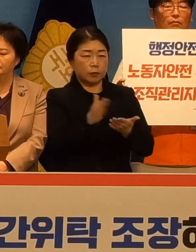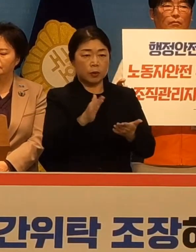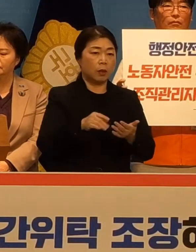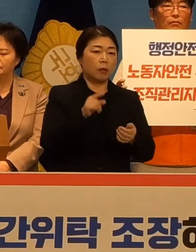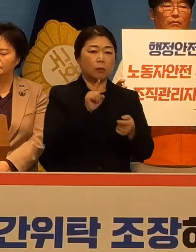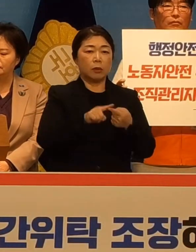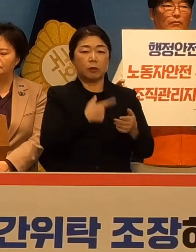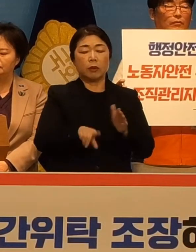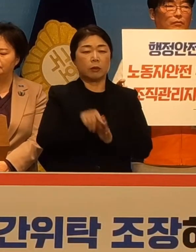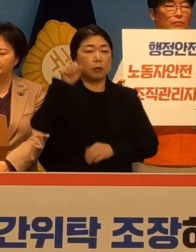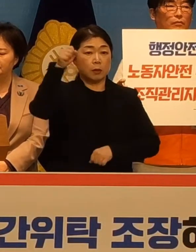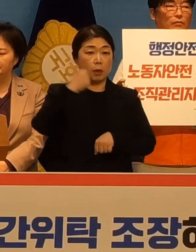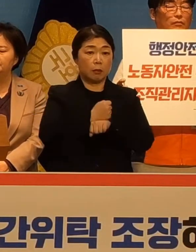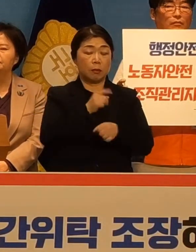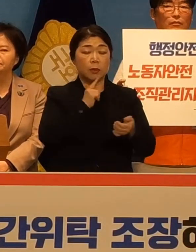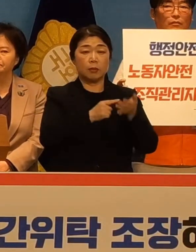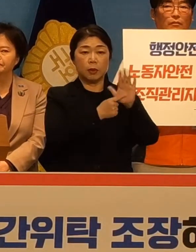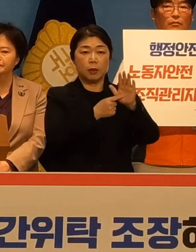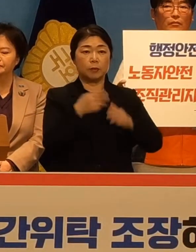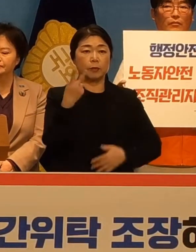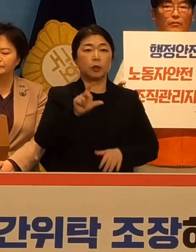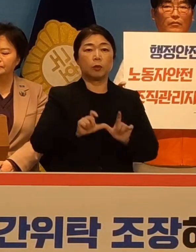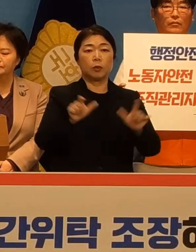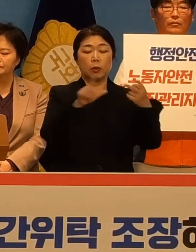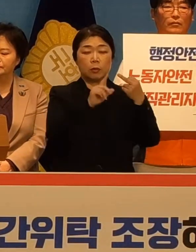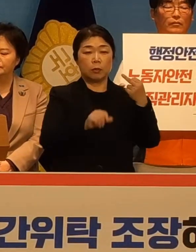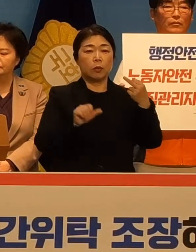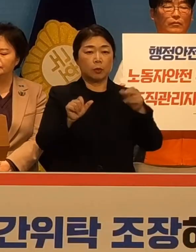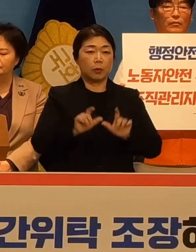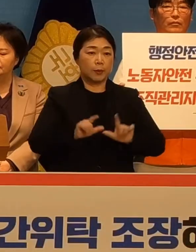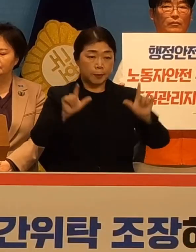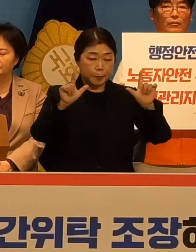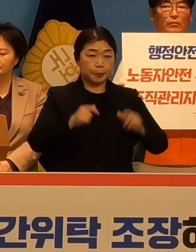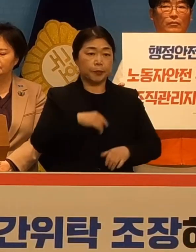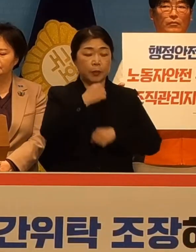투쟁할 것을 밝힌다. 2025년 12월 5일